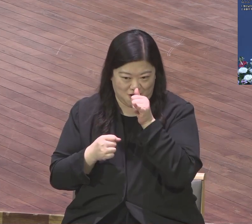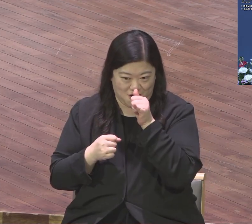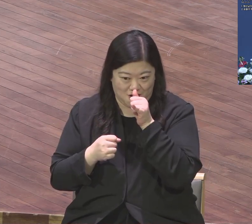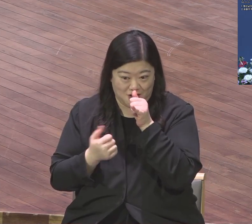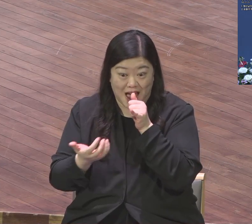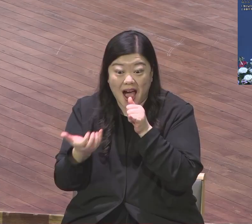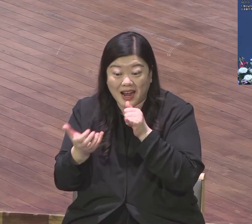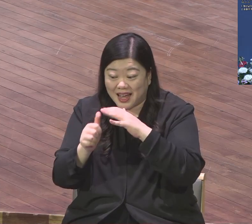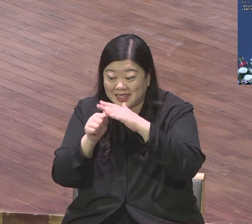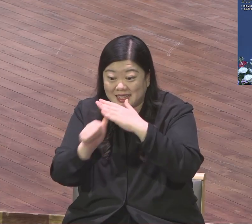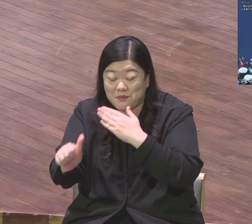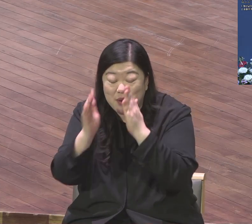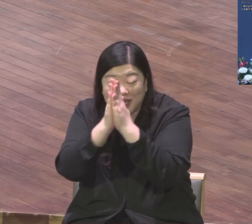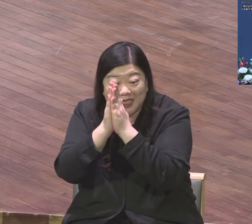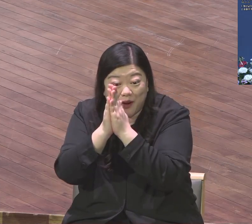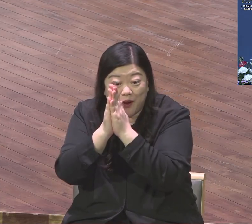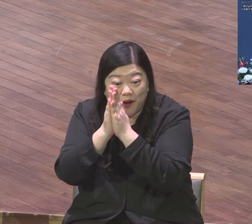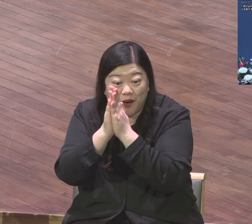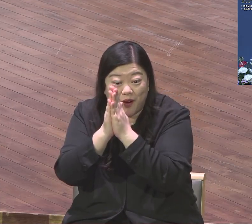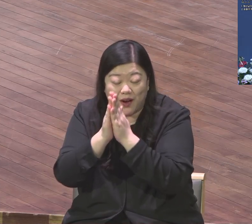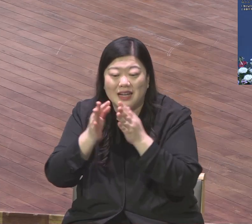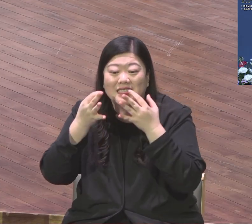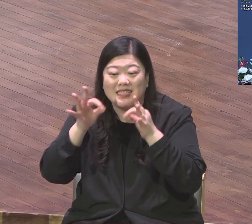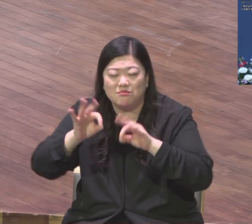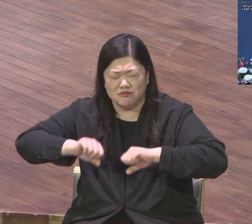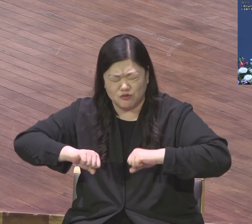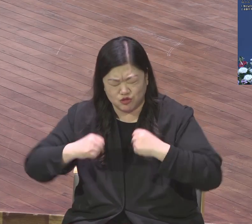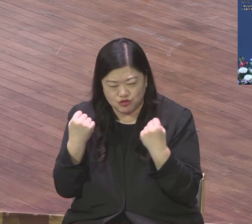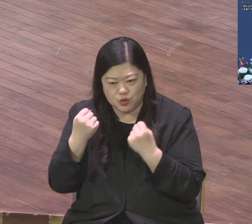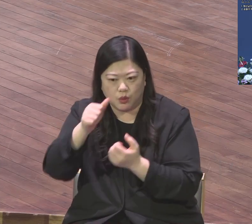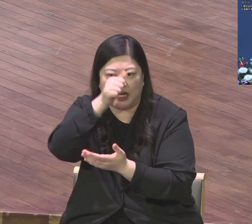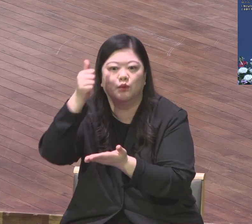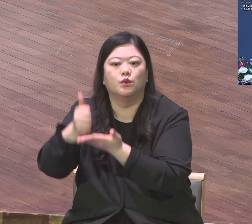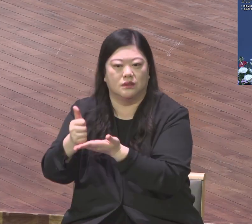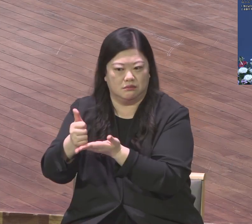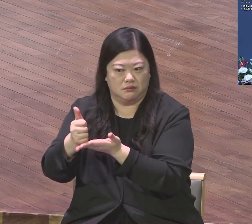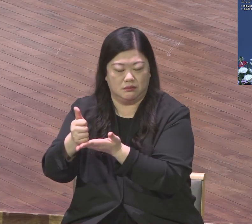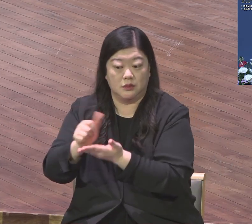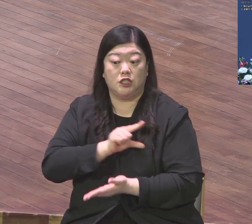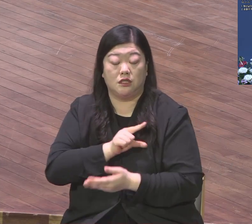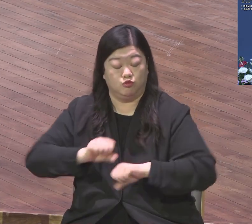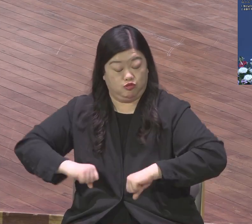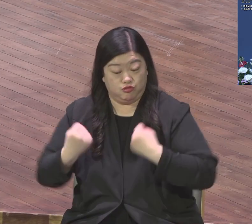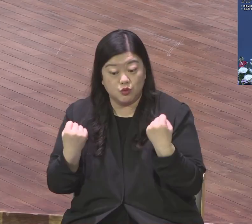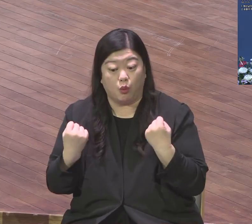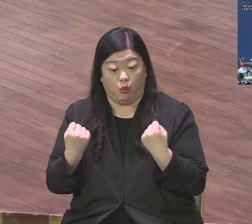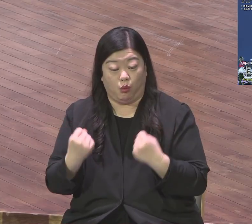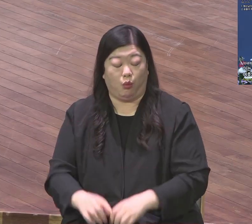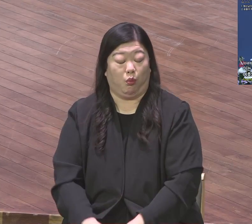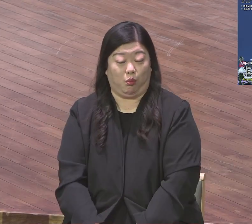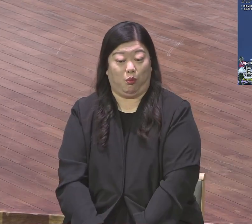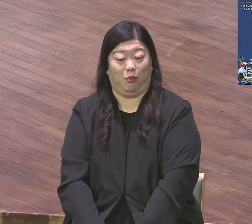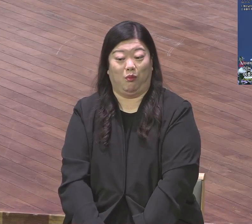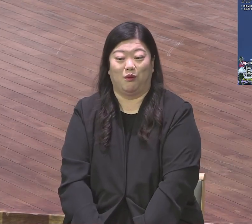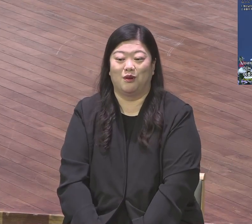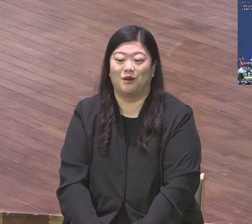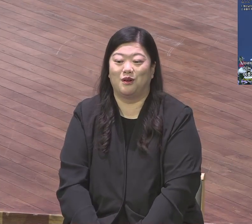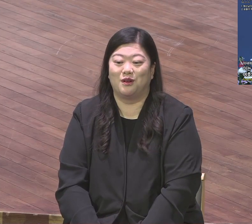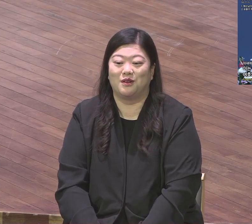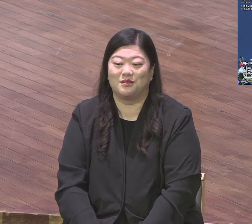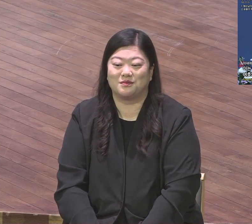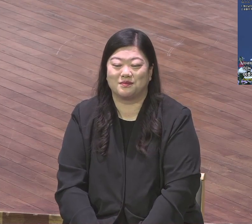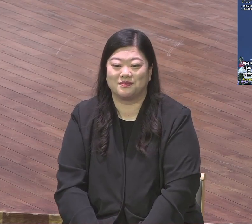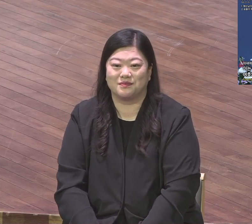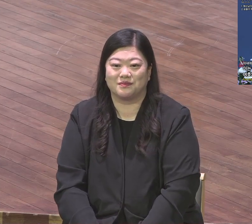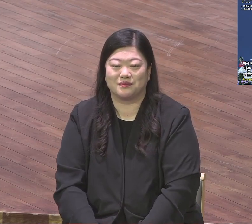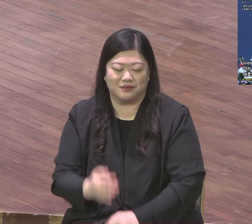순종. 이사야 55장 8절 9절에 하나님께 이렇게 말씀하십니다. 이는 내 생각이 너희